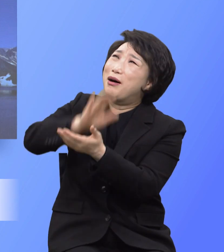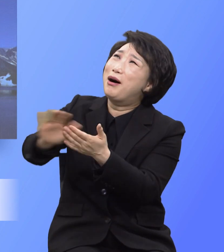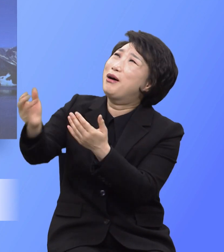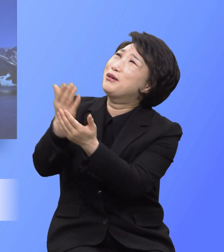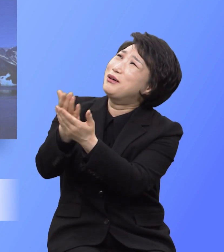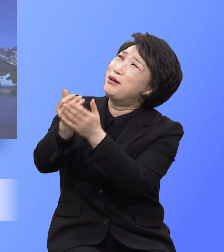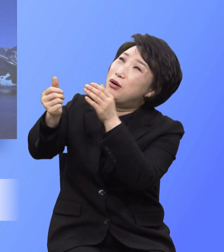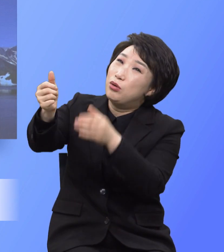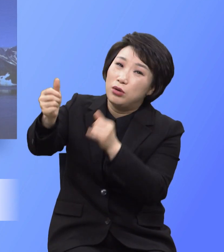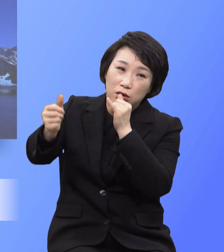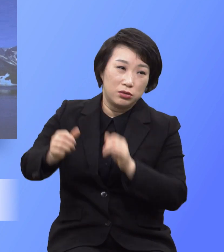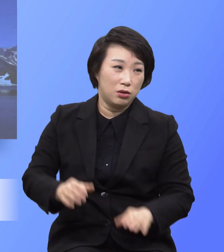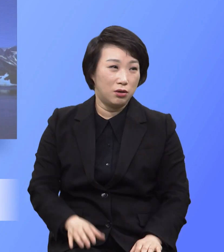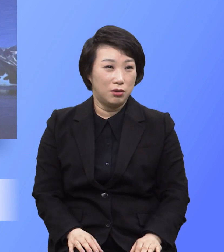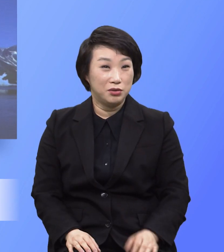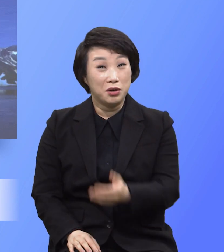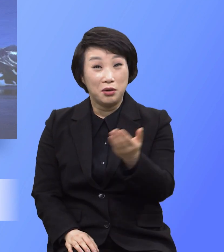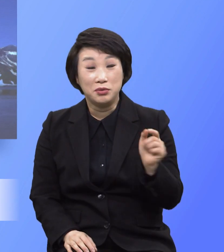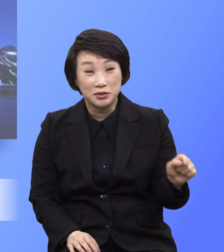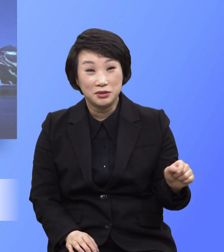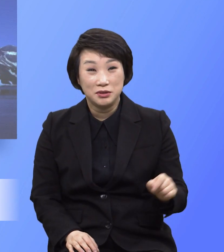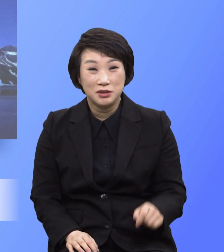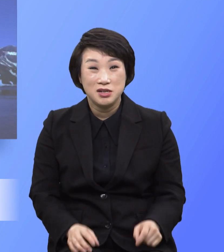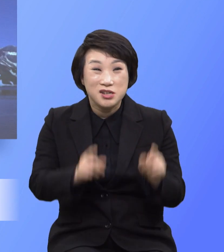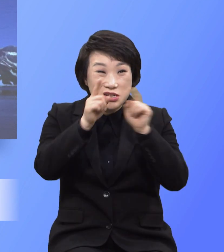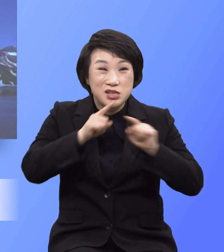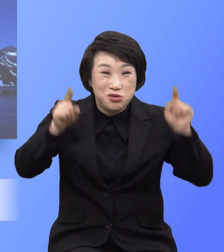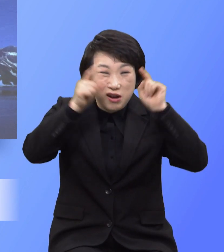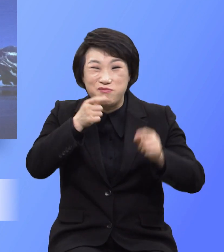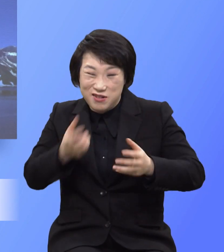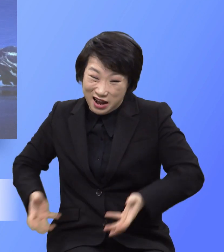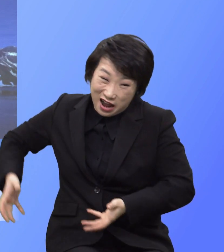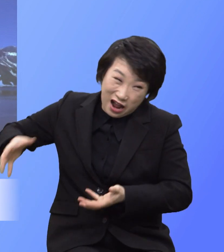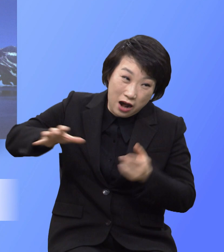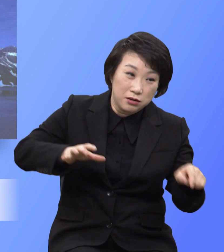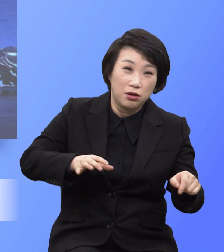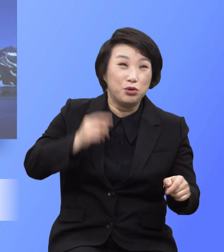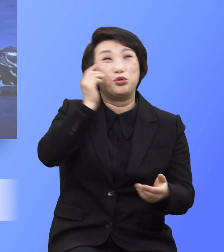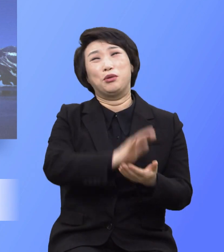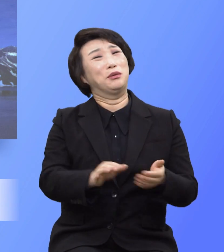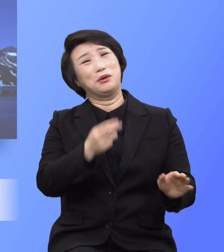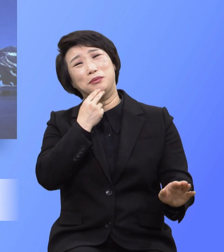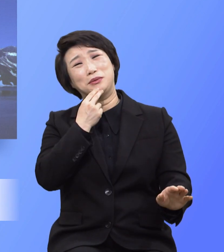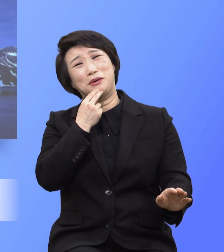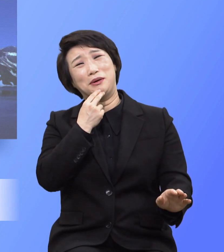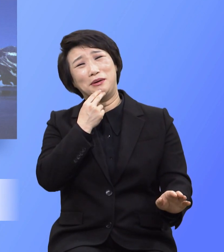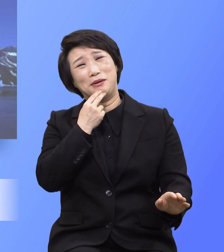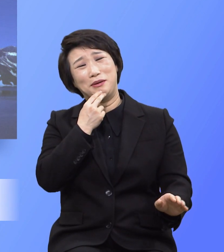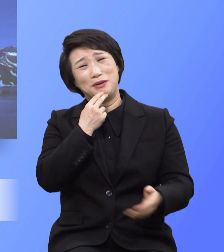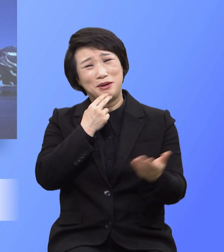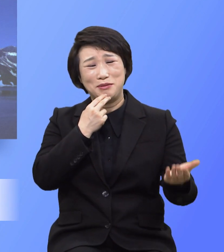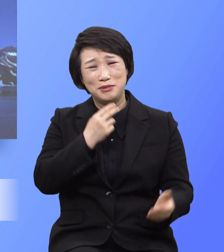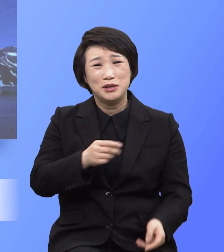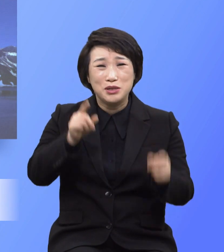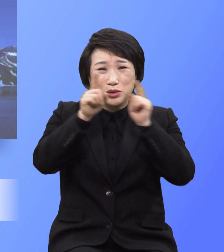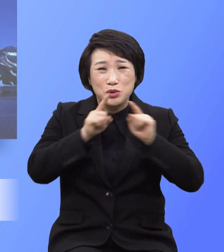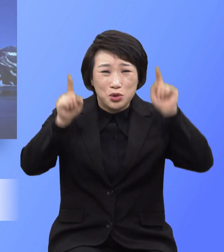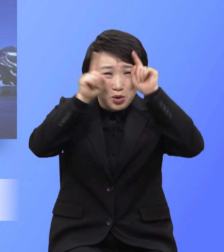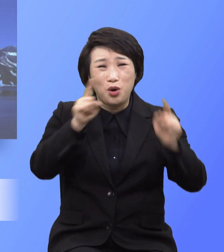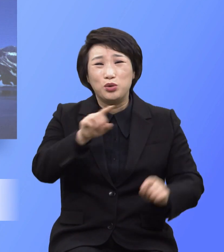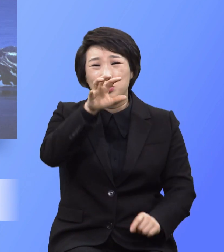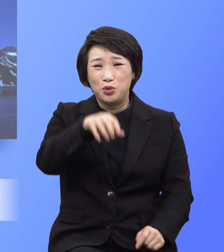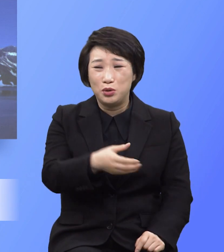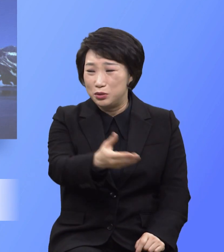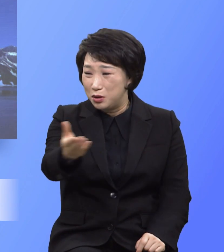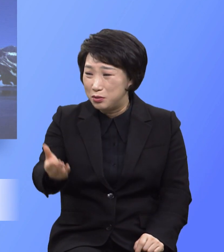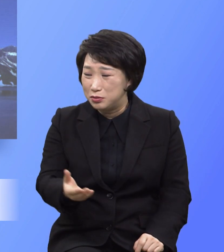캐서도 도라모퉁으로 퍼봐도 여러분 서늘해. 지옥이 어떤 곳인가